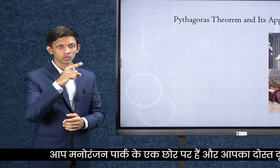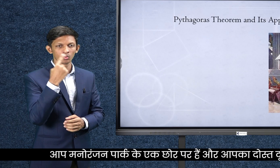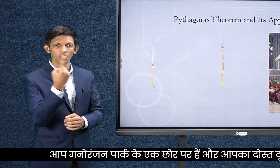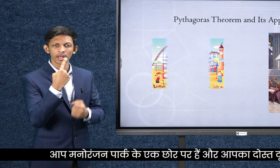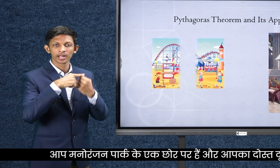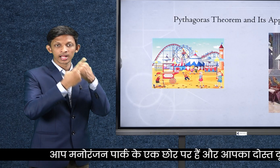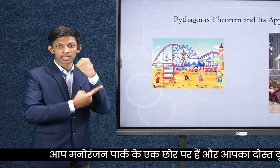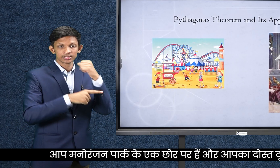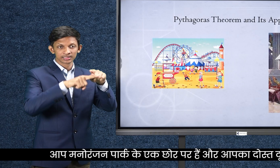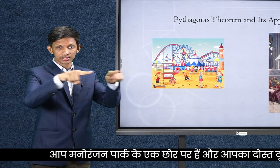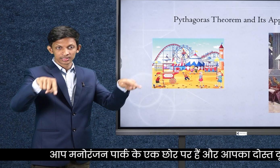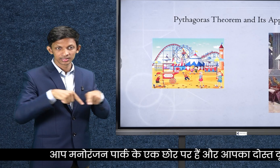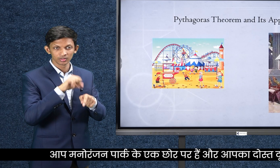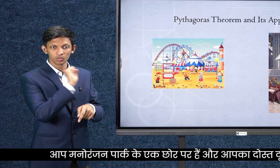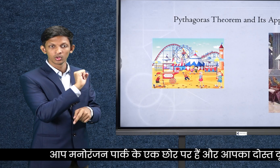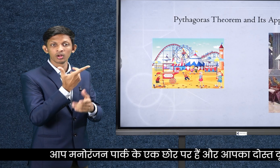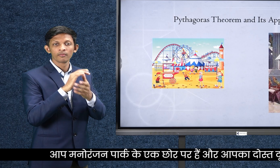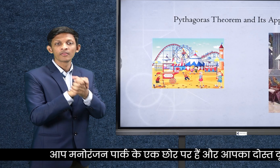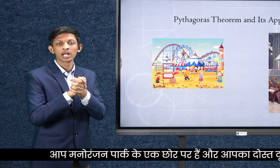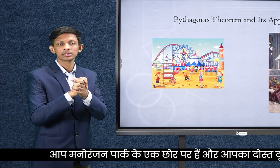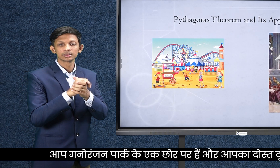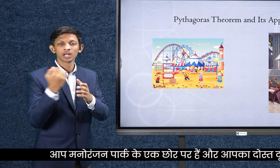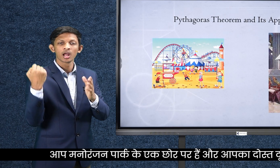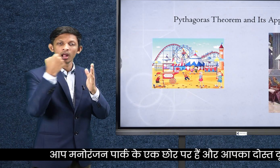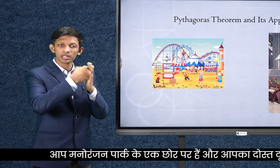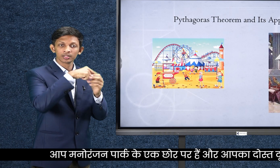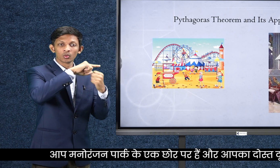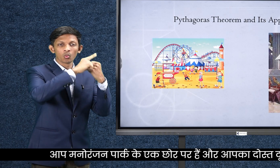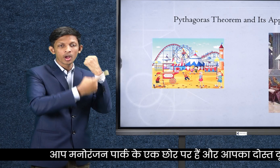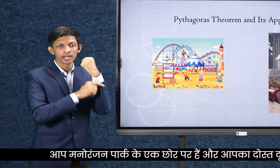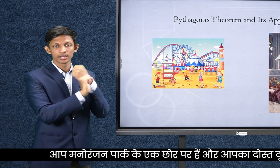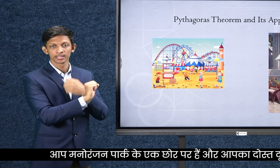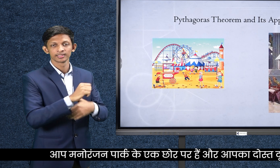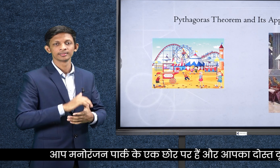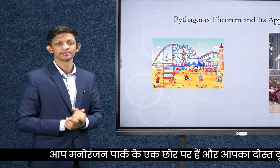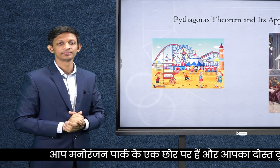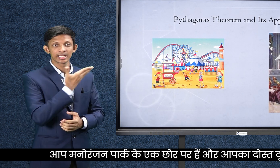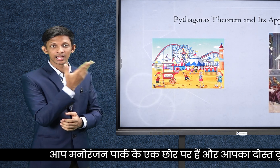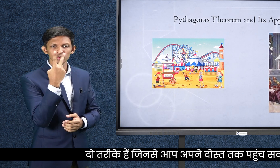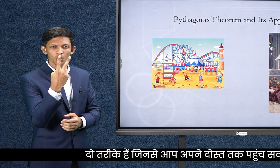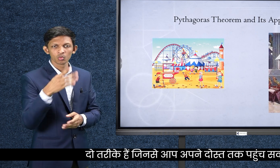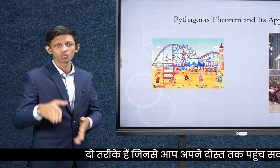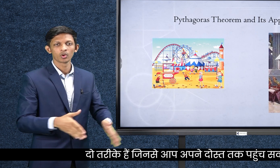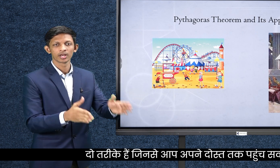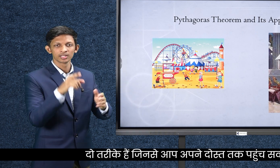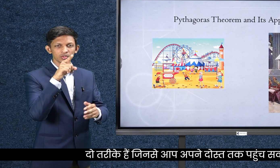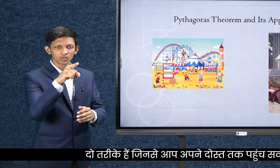आप मनोरंजन पार्क के एक छोर पर है और आपको दोस्त दूसरे छोर पर है। दो तरीके हैं